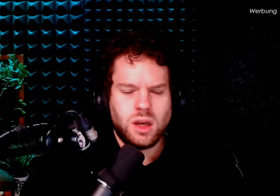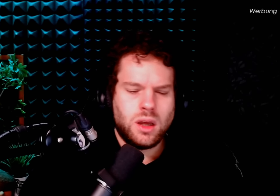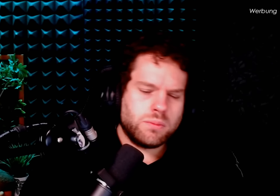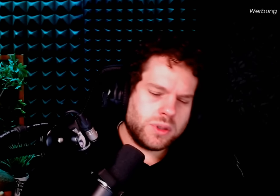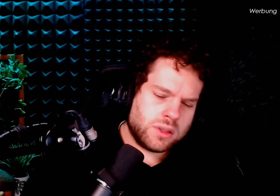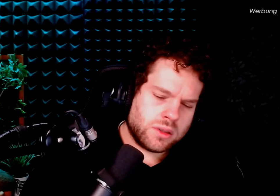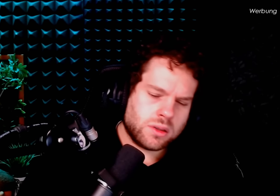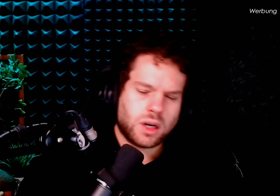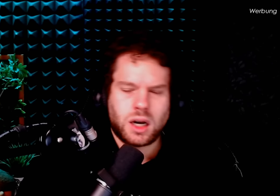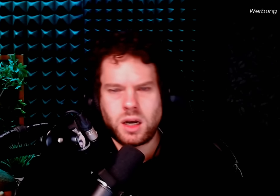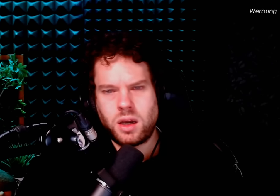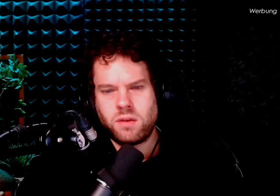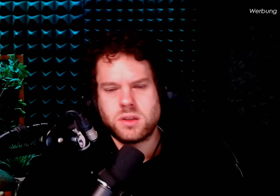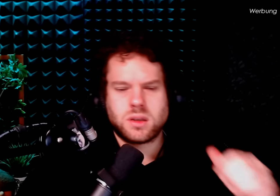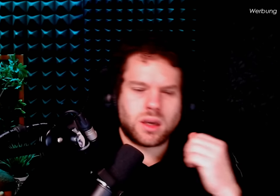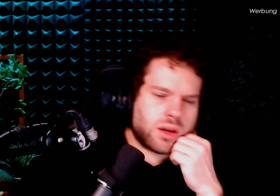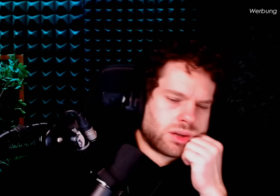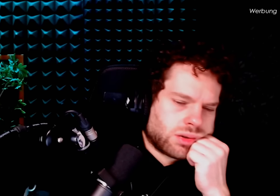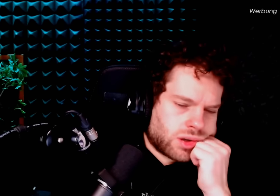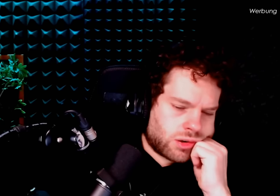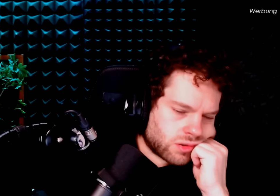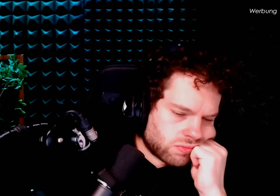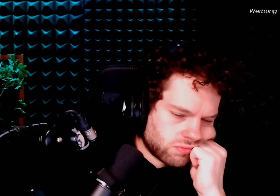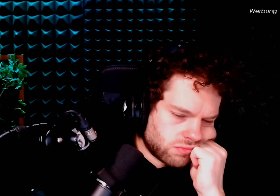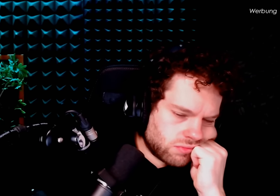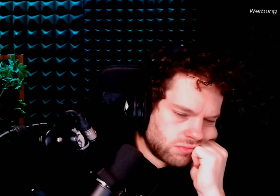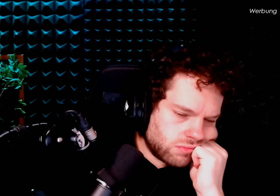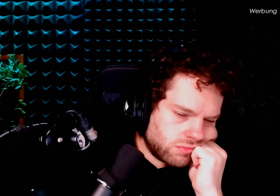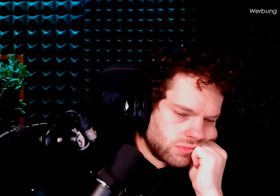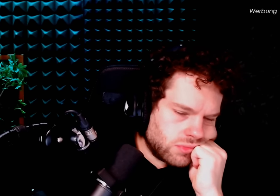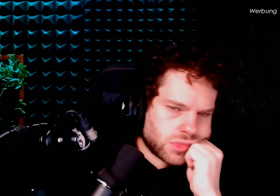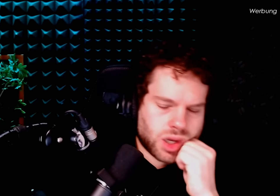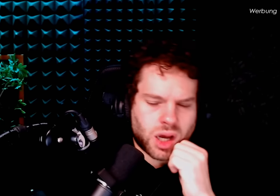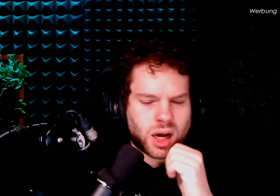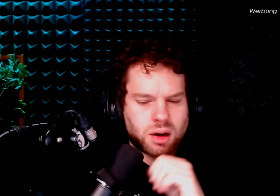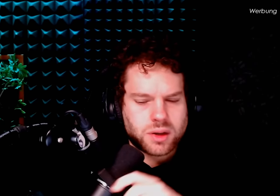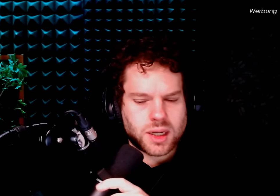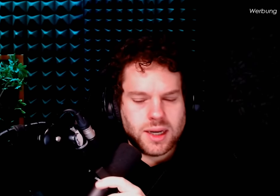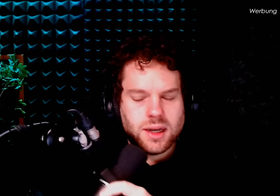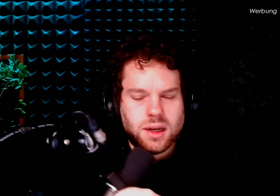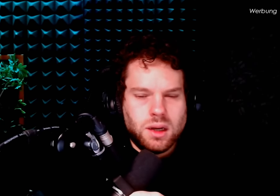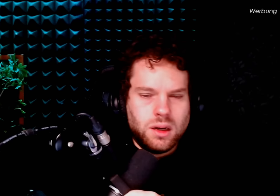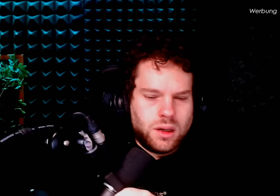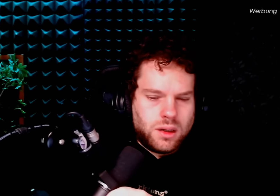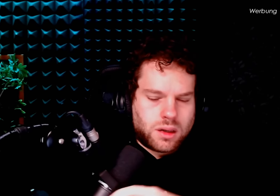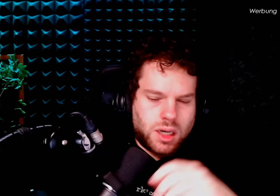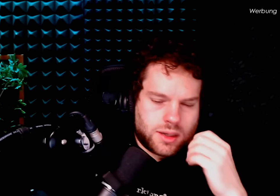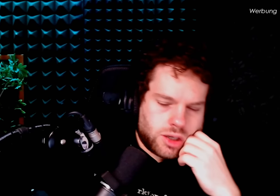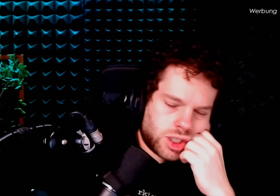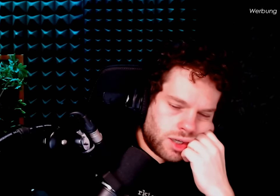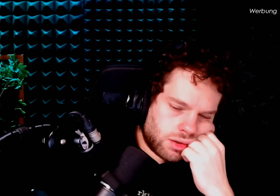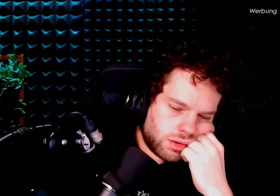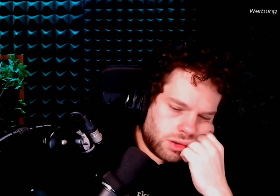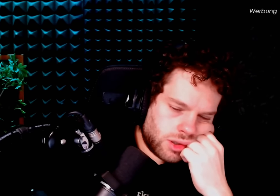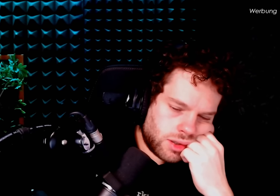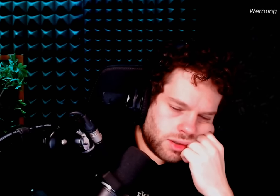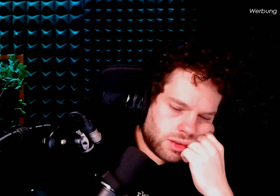so... Hi, was geht? Hallo. Ja, okay. Kann ich nicht stechen kurz?